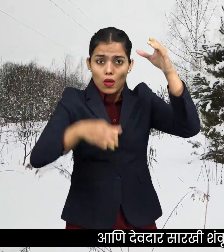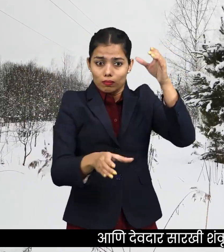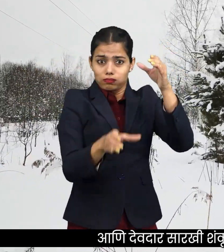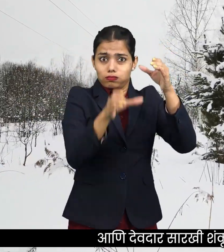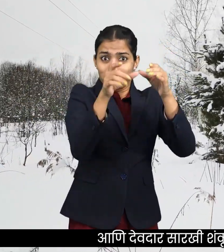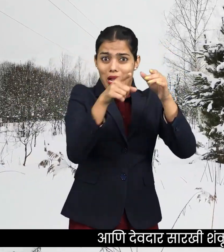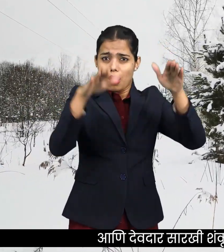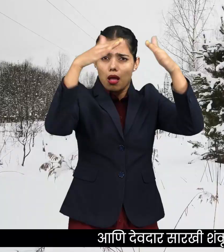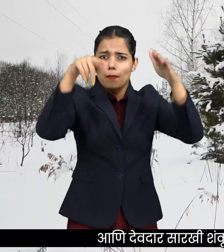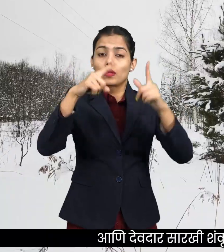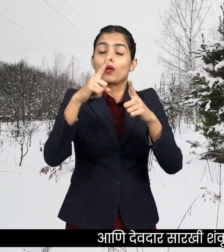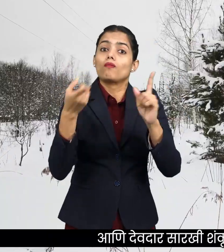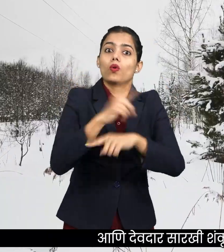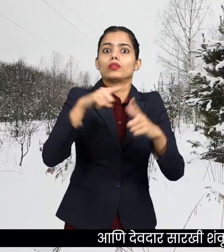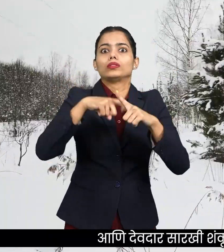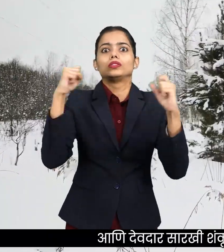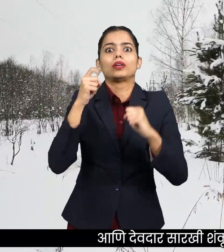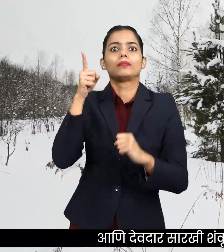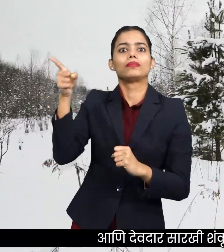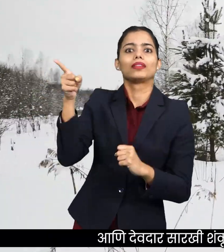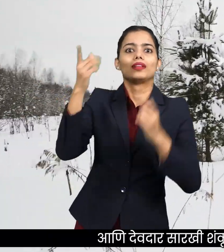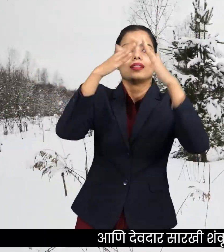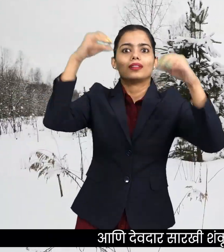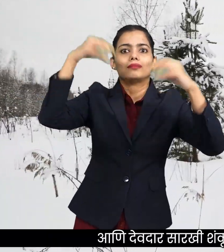सारखी शंकूच्या आकाराची झाडे फुलतात.